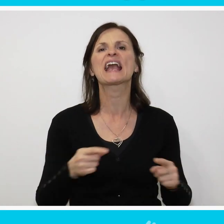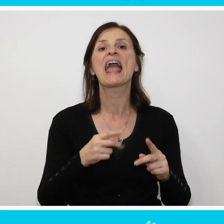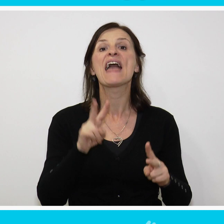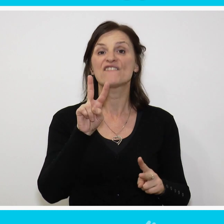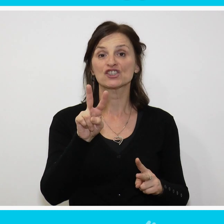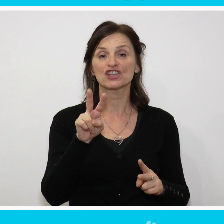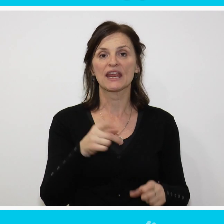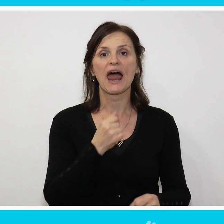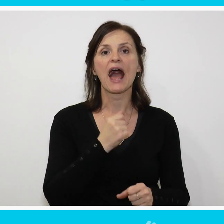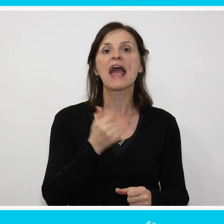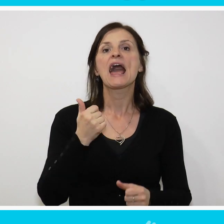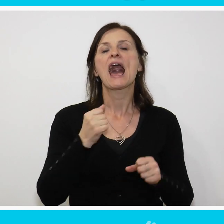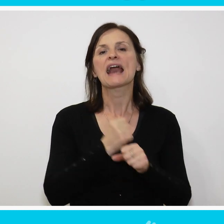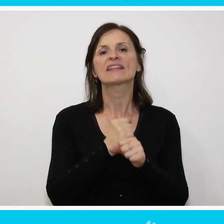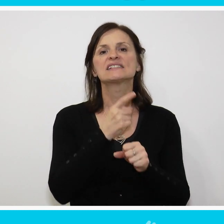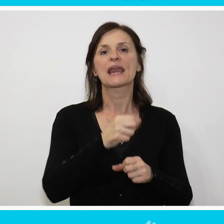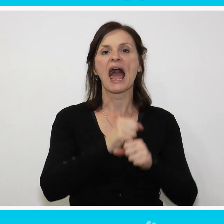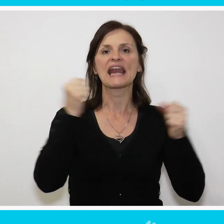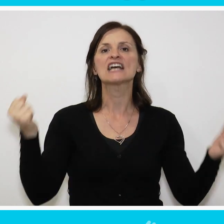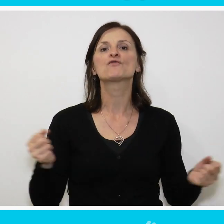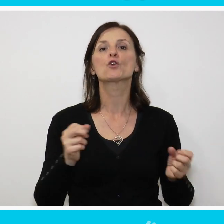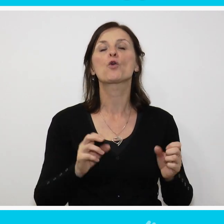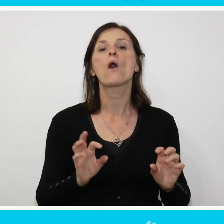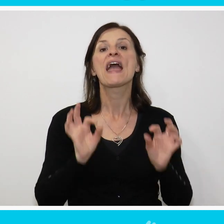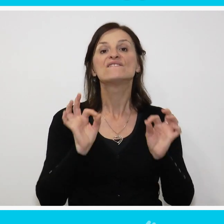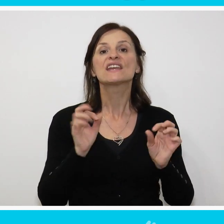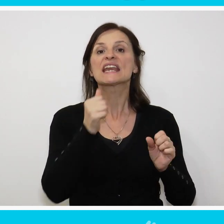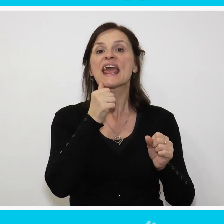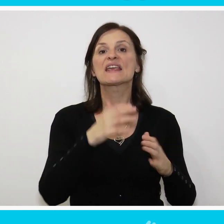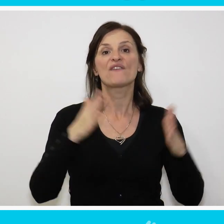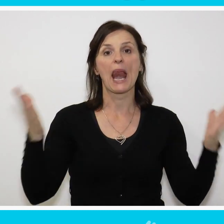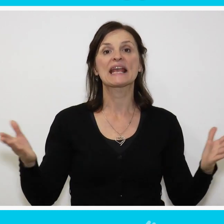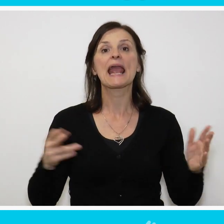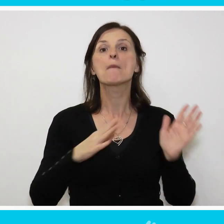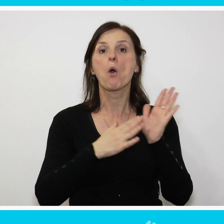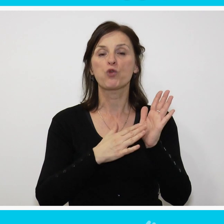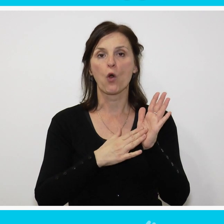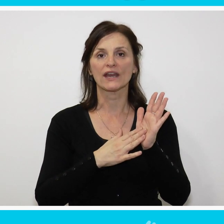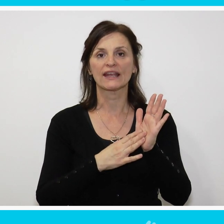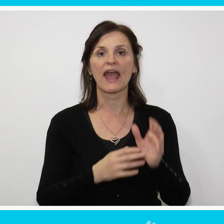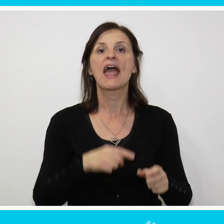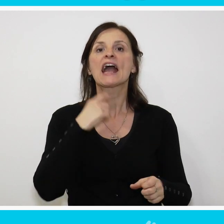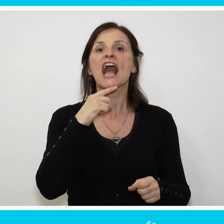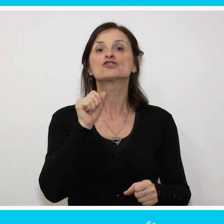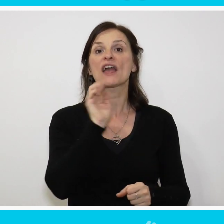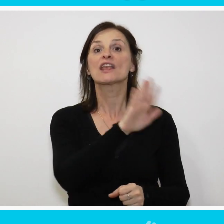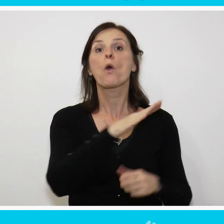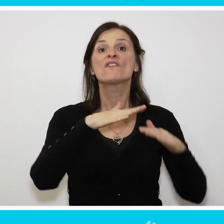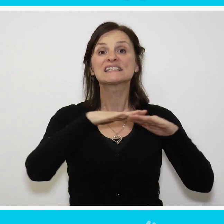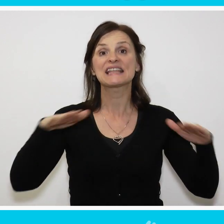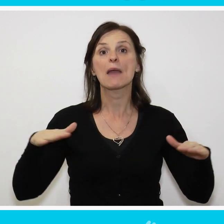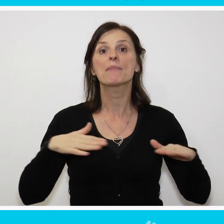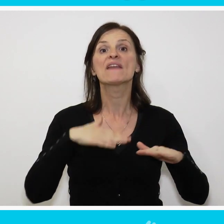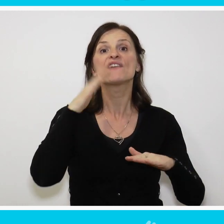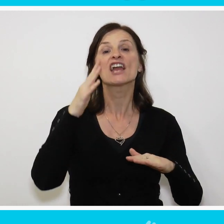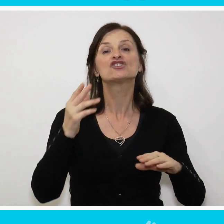veština, radi se na razvoju fine i krupne motorike i kažem,